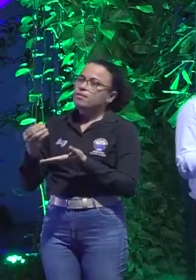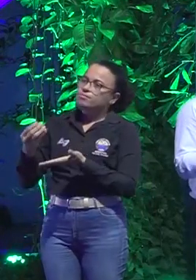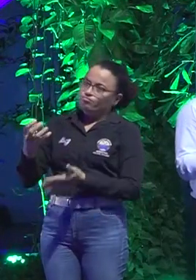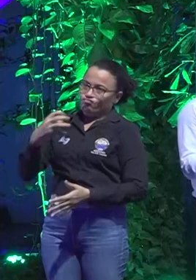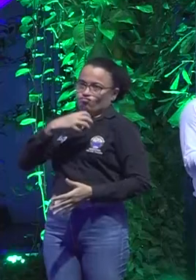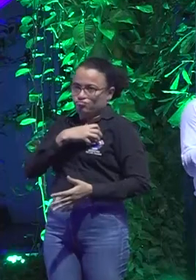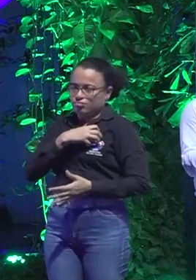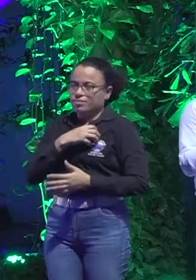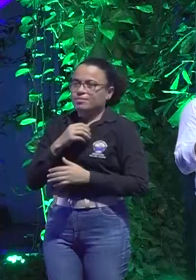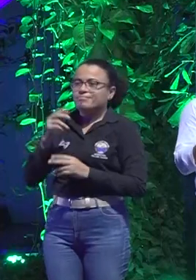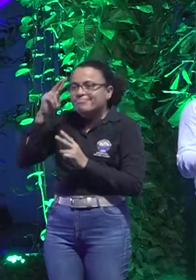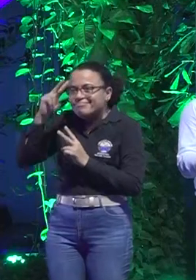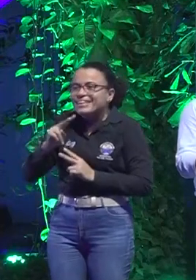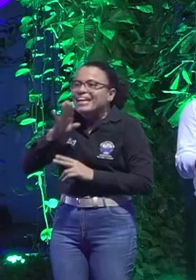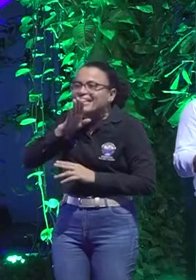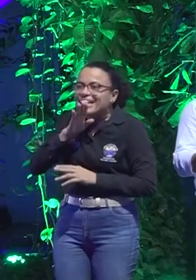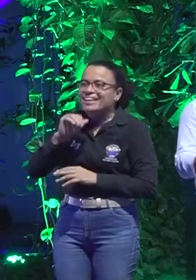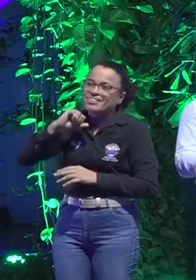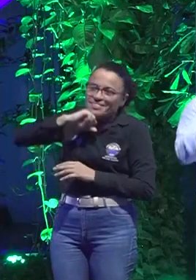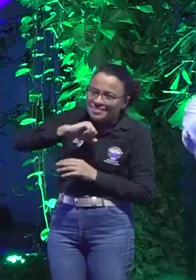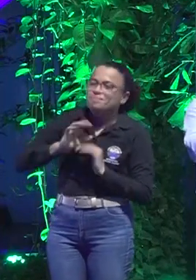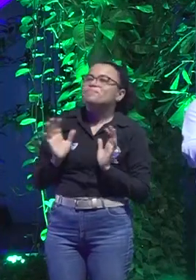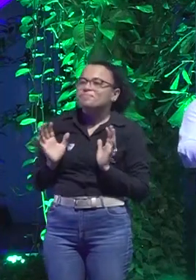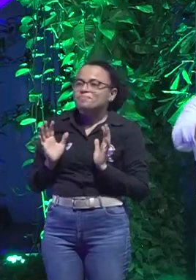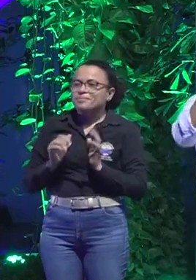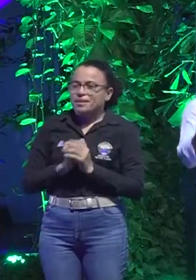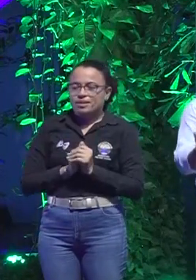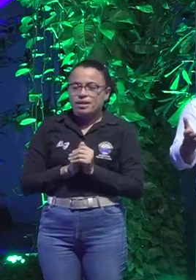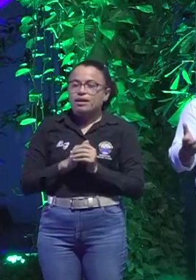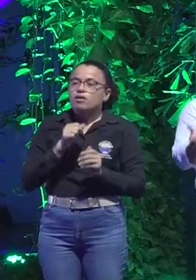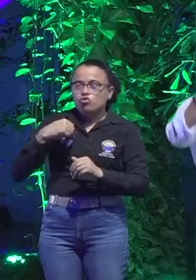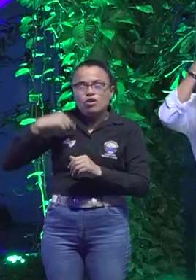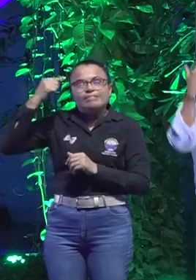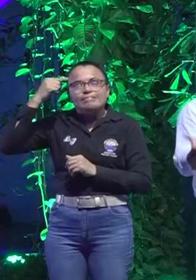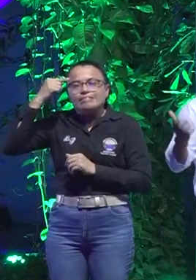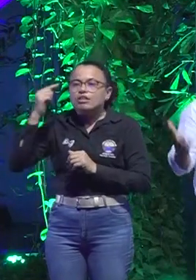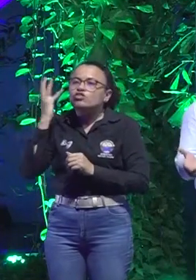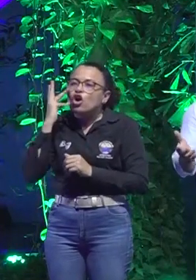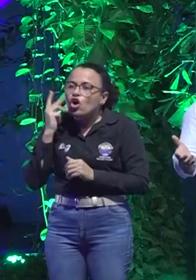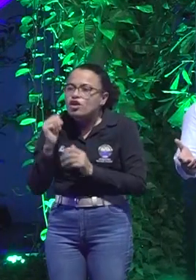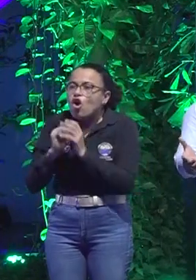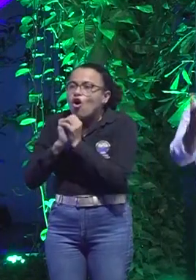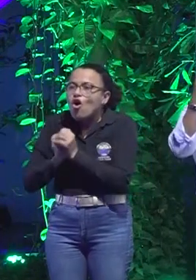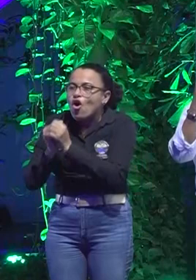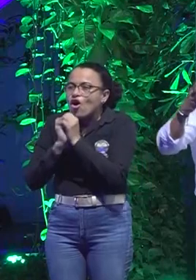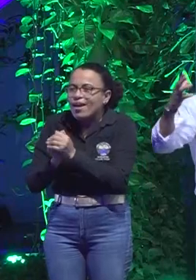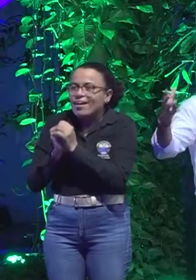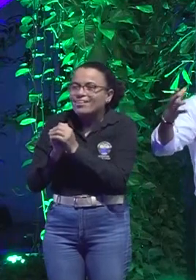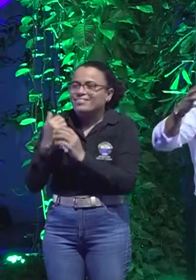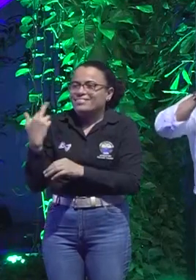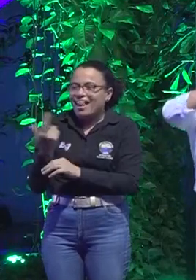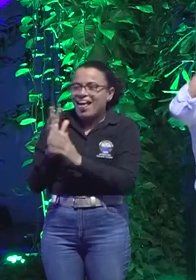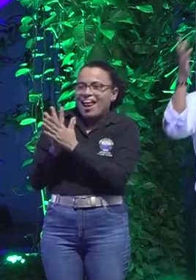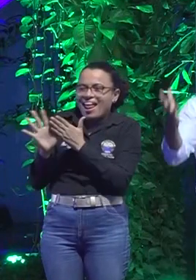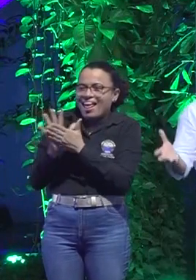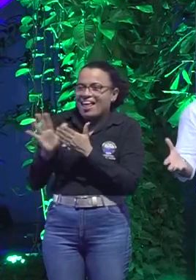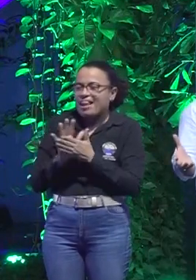los días. Y yo le dije, muchas gracias por orar por mí, porque sé que en 5 minutos yo le vuelvo a preguntar y usted vuelve y me cuenta la misma historia, porque él vive en un presente